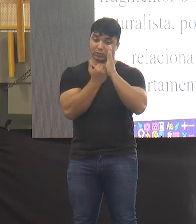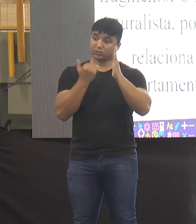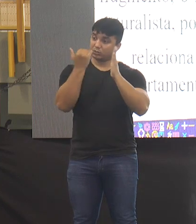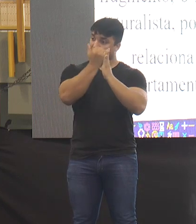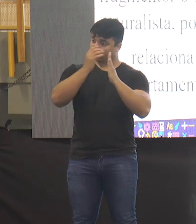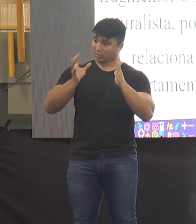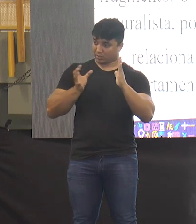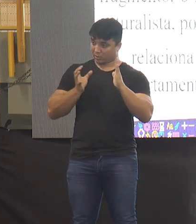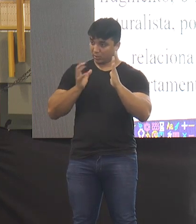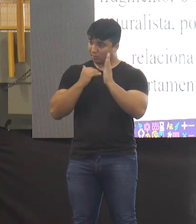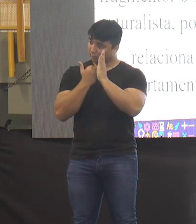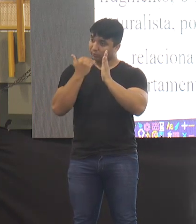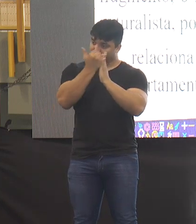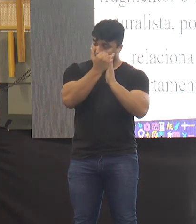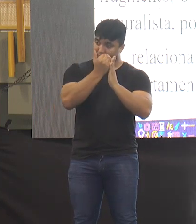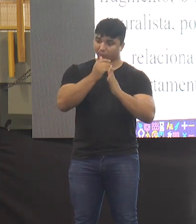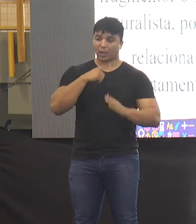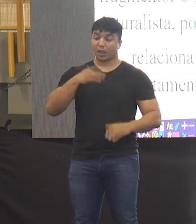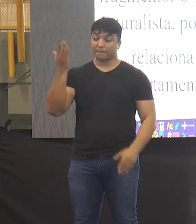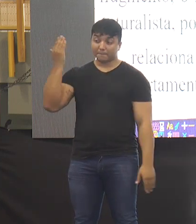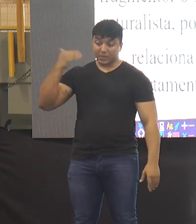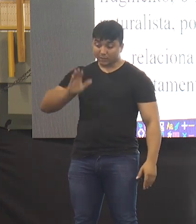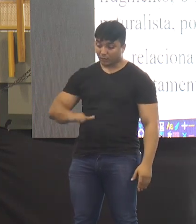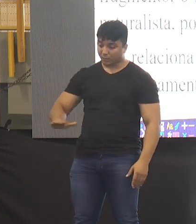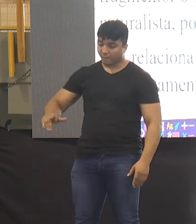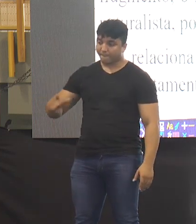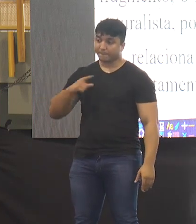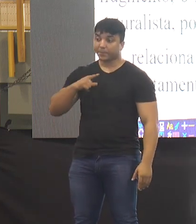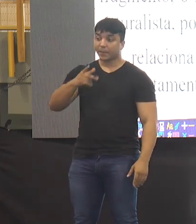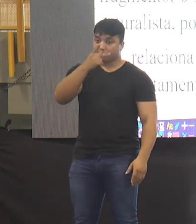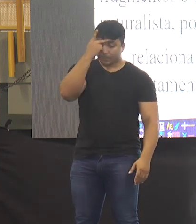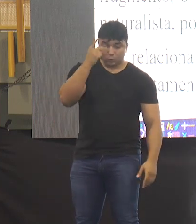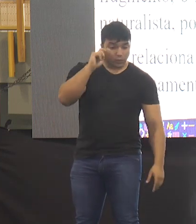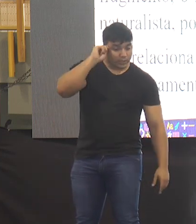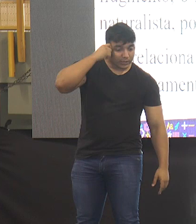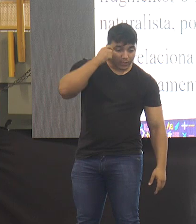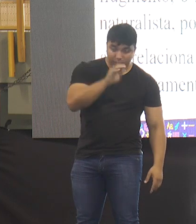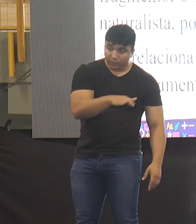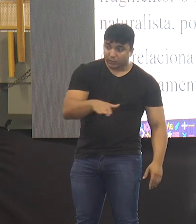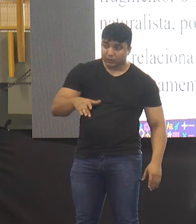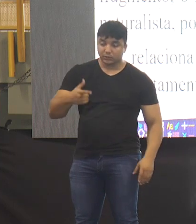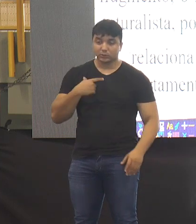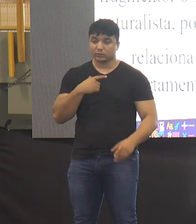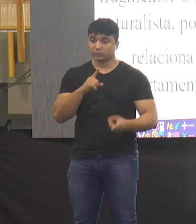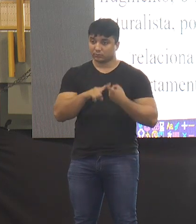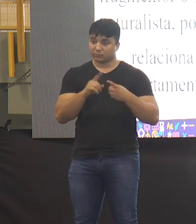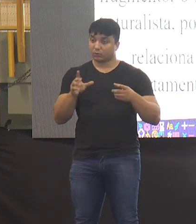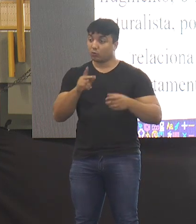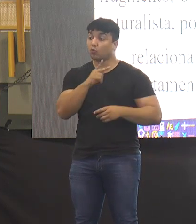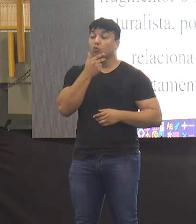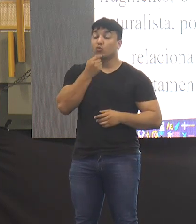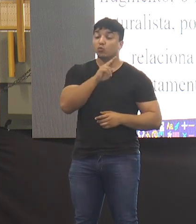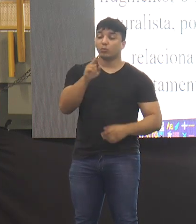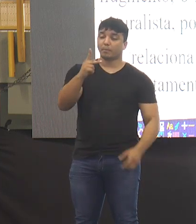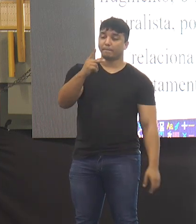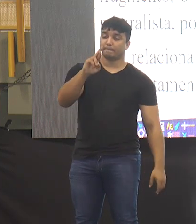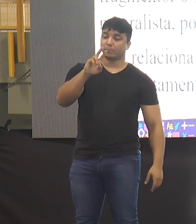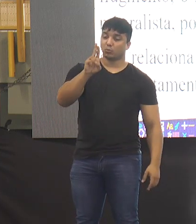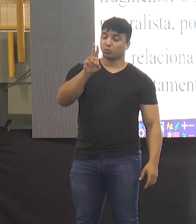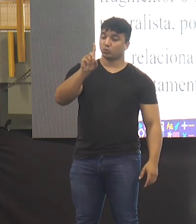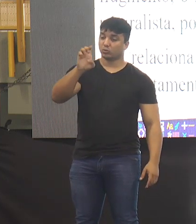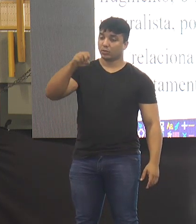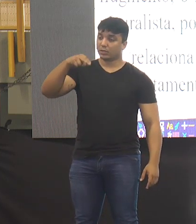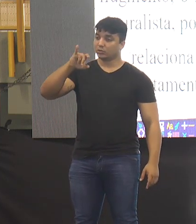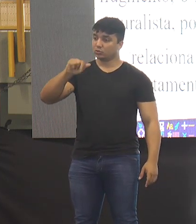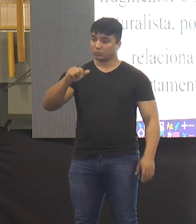era criança, ele pegava um negrinho da casa, escravo dele, o Prudêncio, colocava de 4